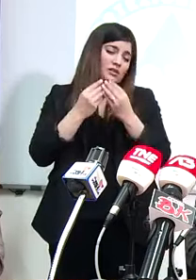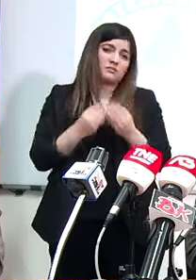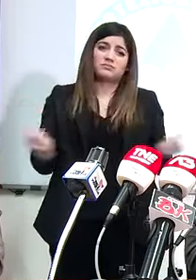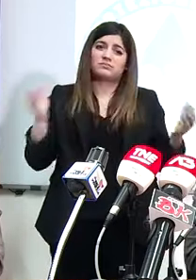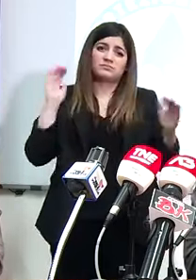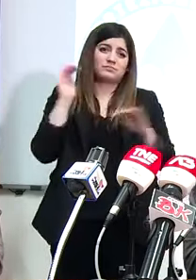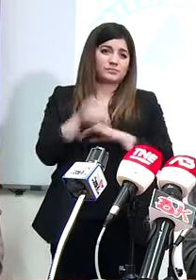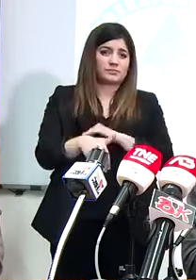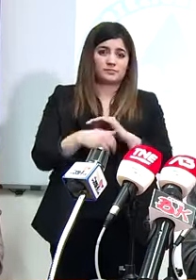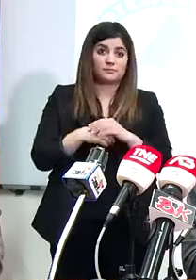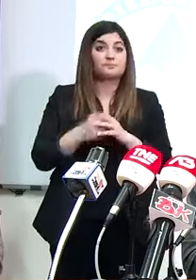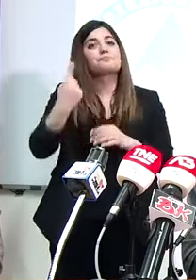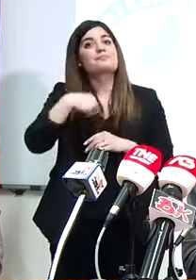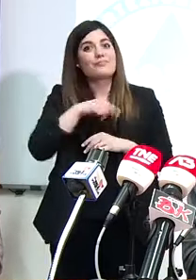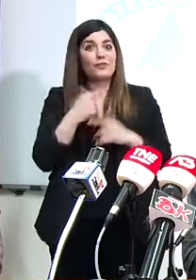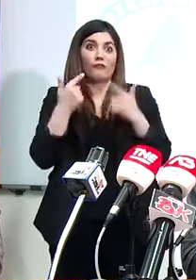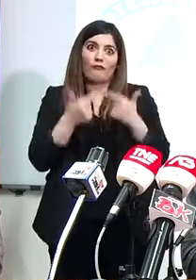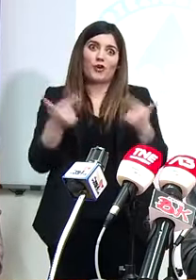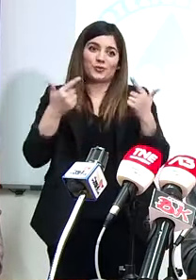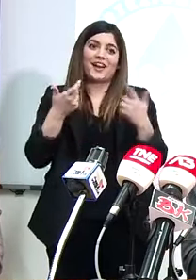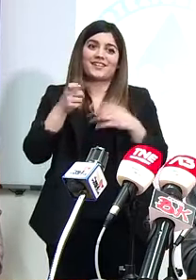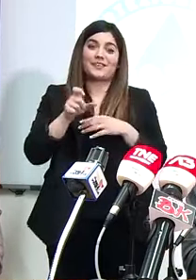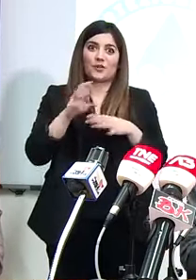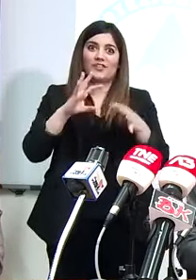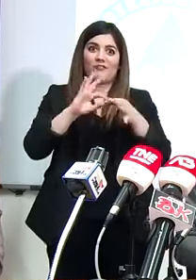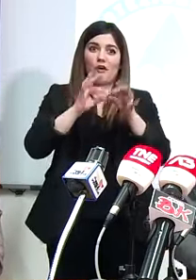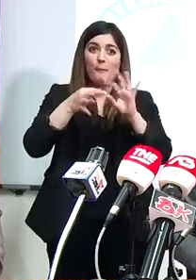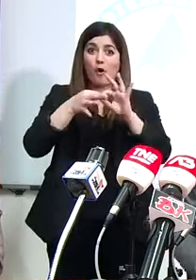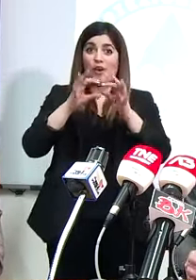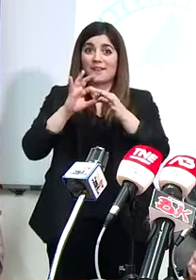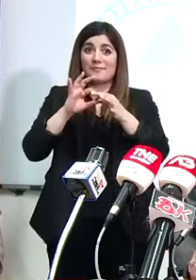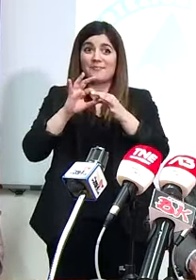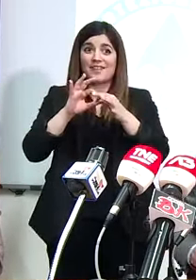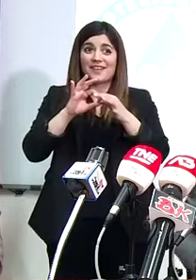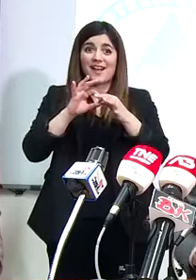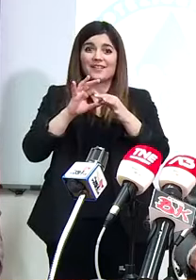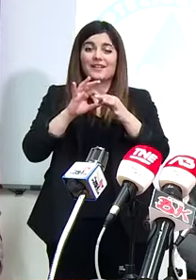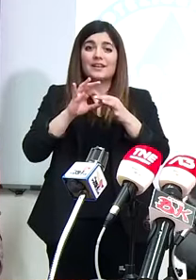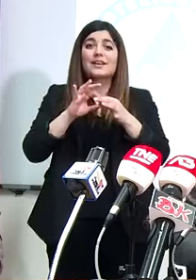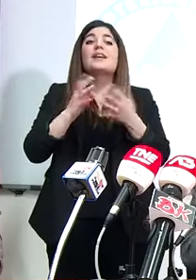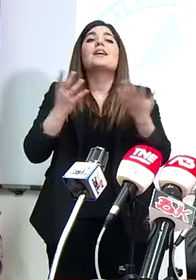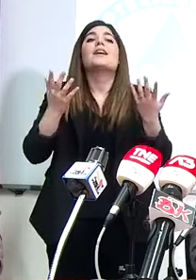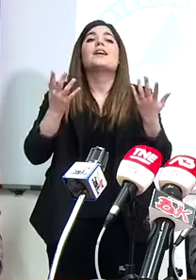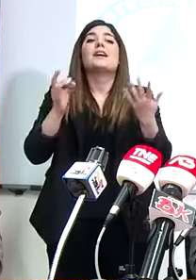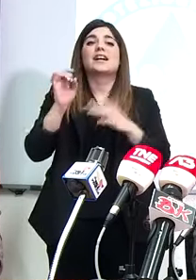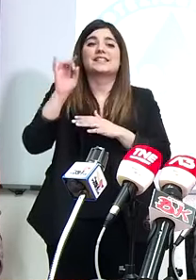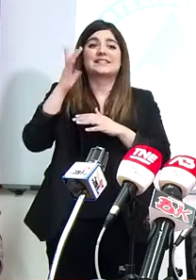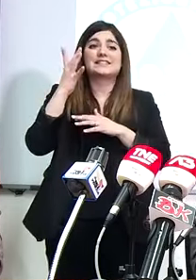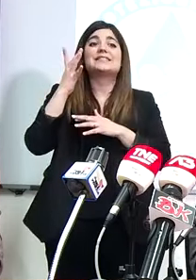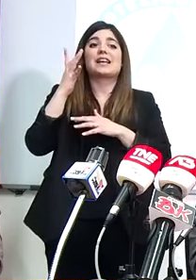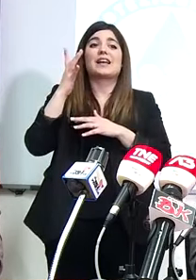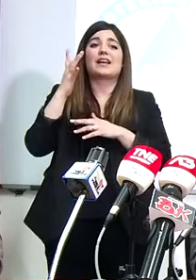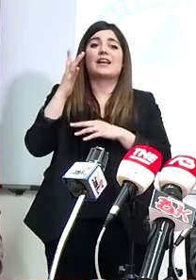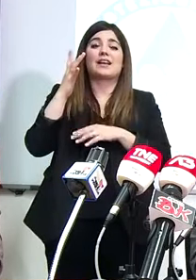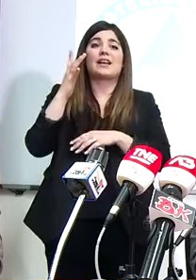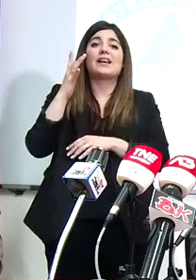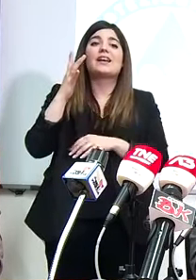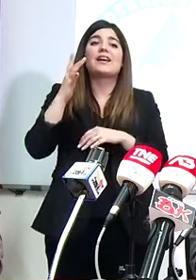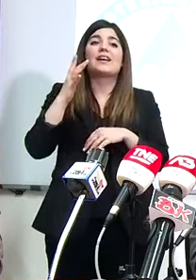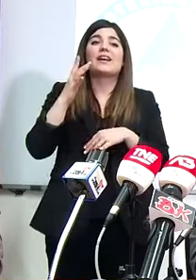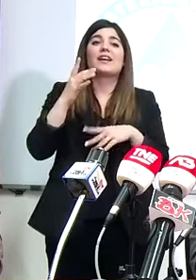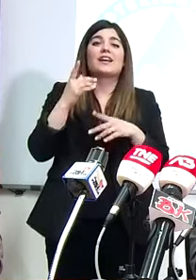un evento mondiale come le olimpiadi quando altri avranno la loro montagna come si vede sfiancata e non sapranno come